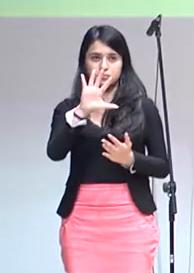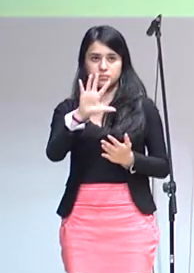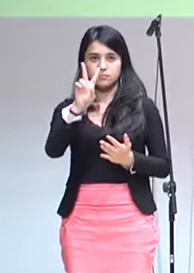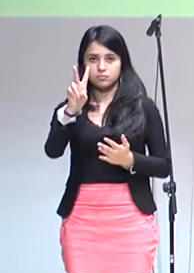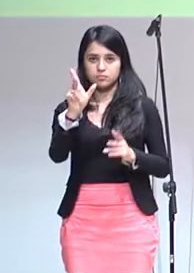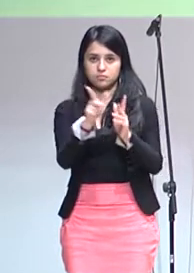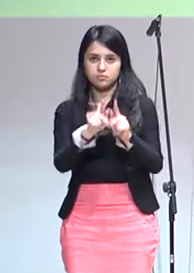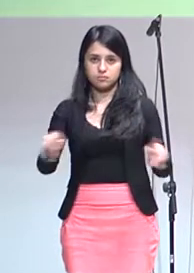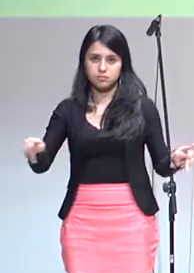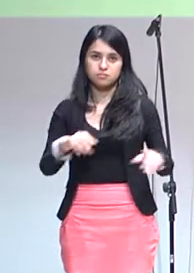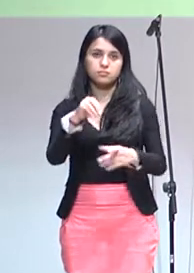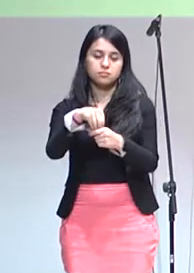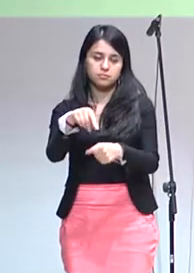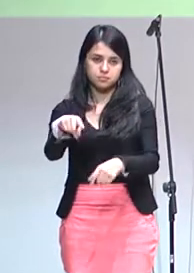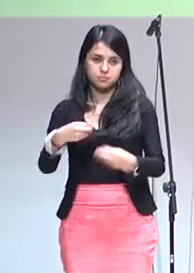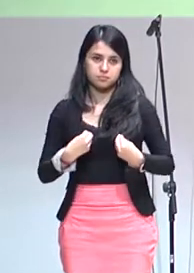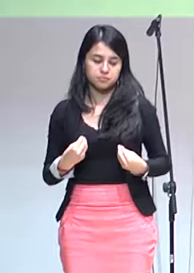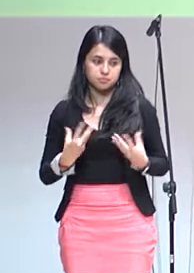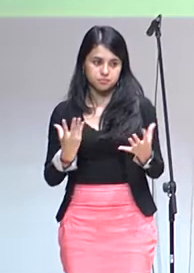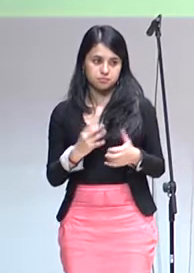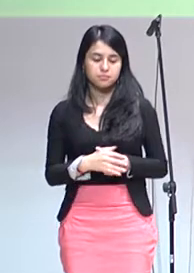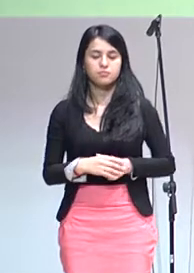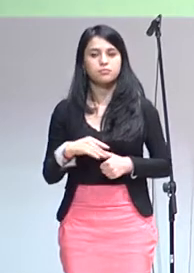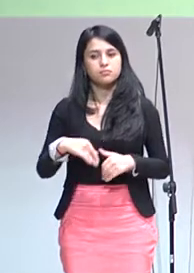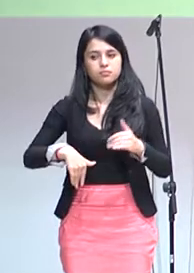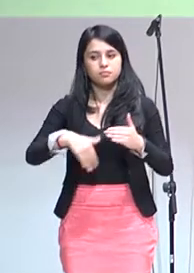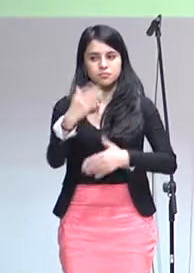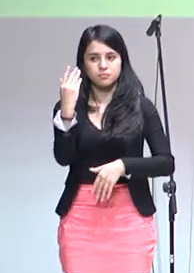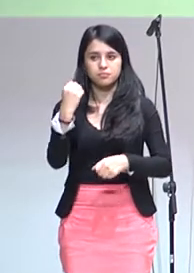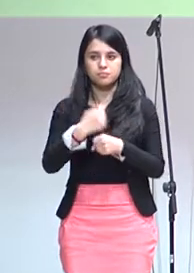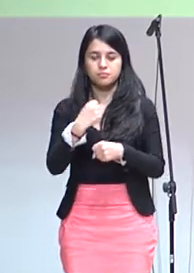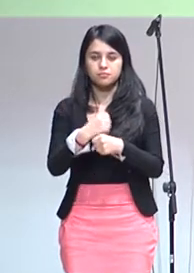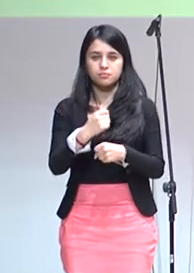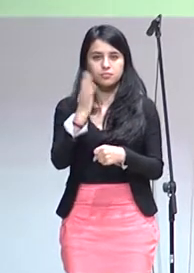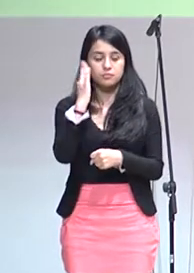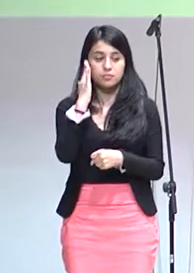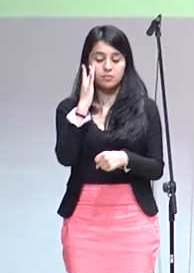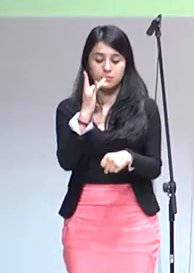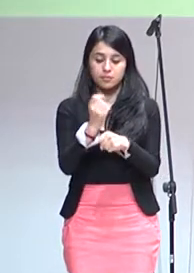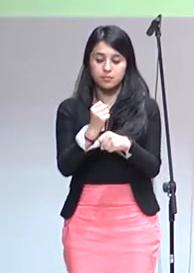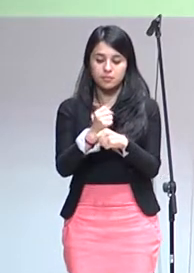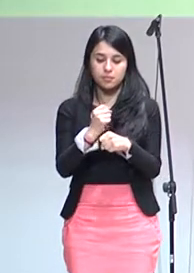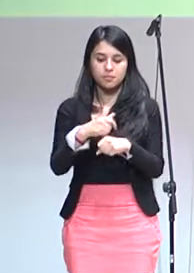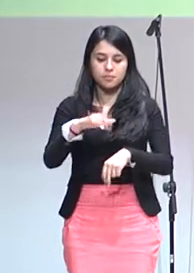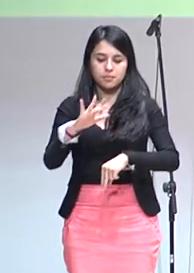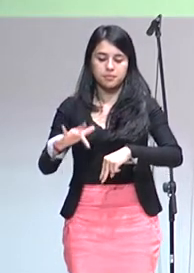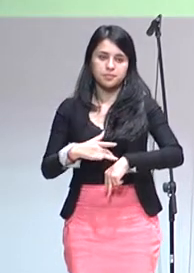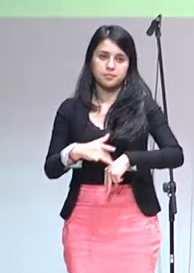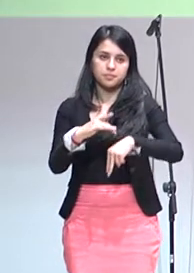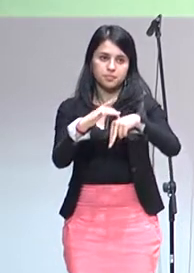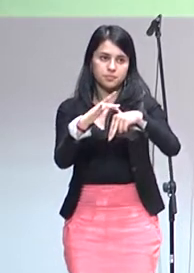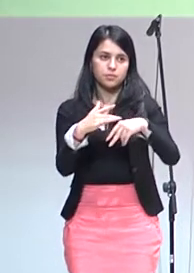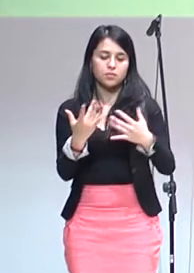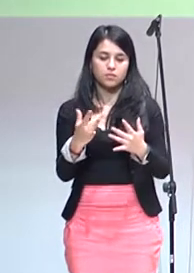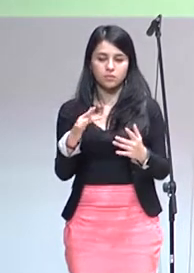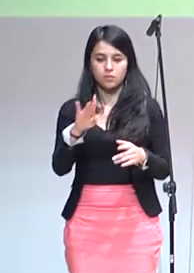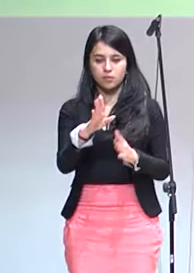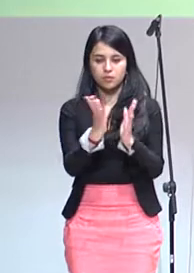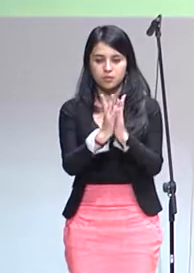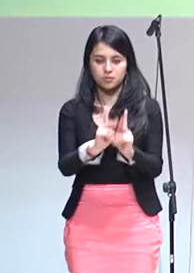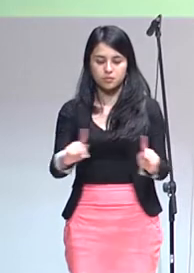1.952 habitantes. Y comenzamos todo un trabajo motivacional con los chicos,